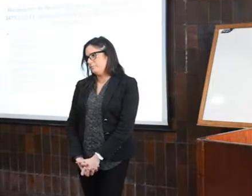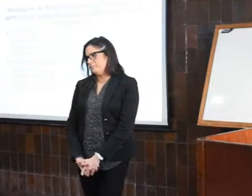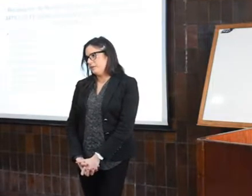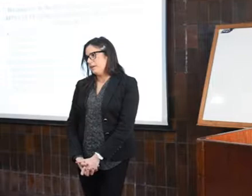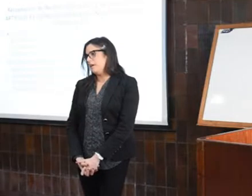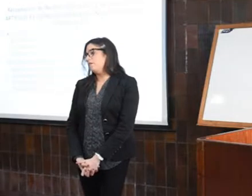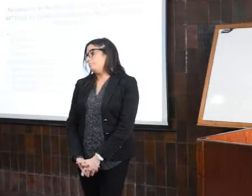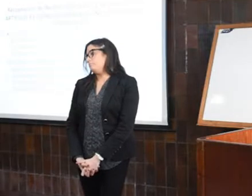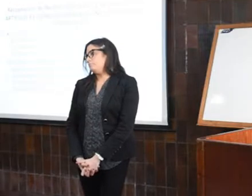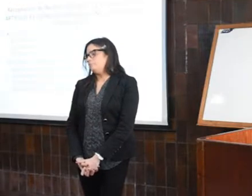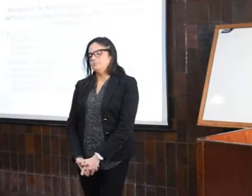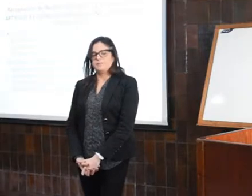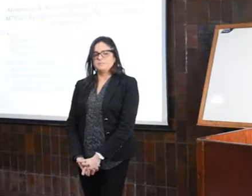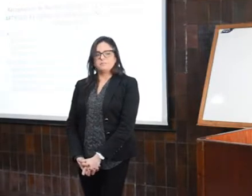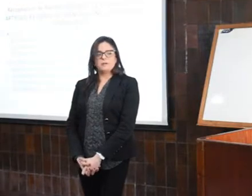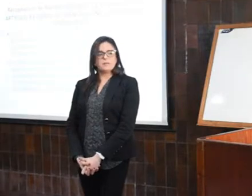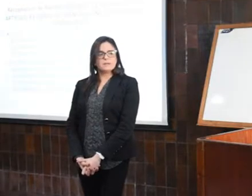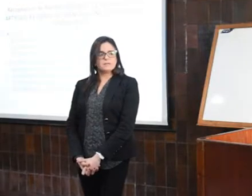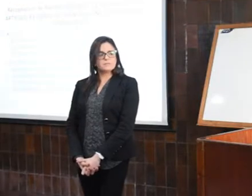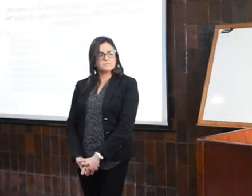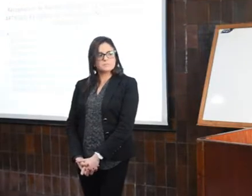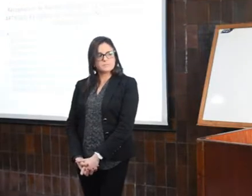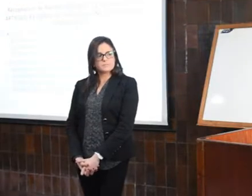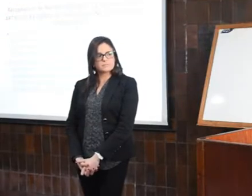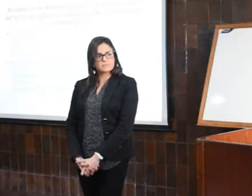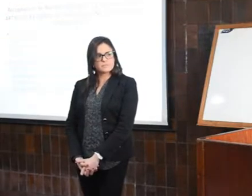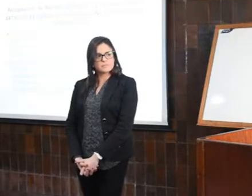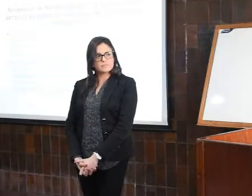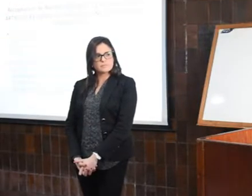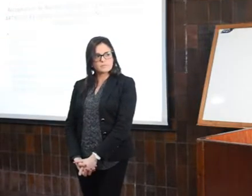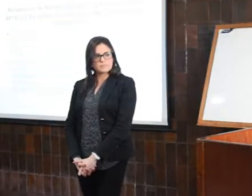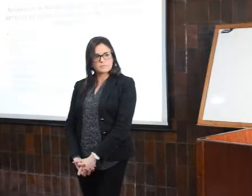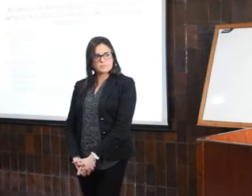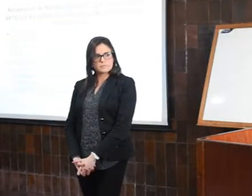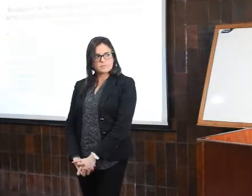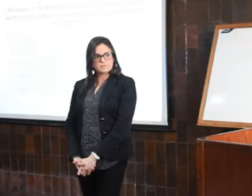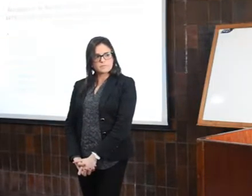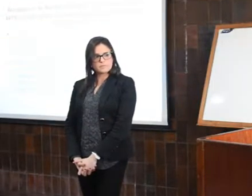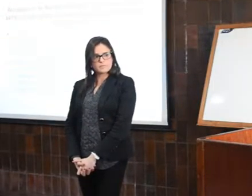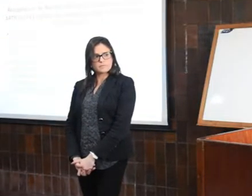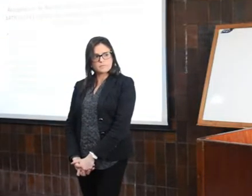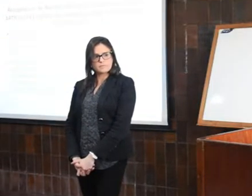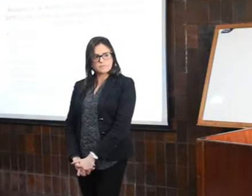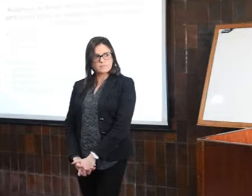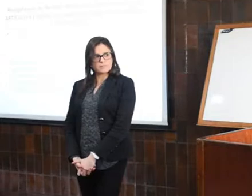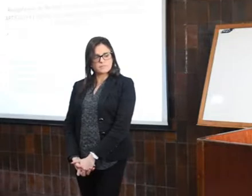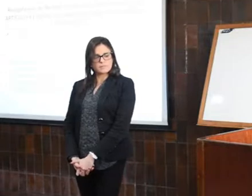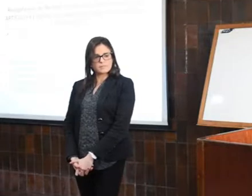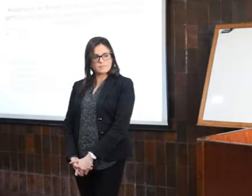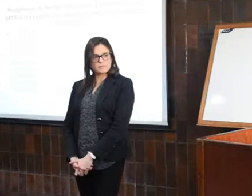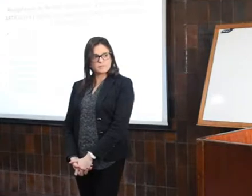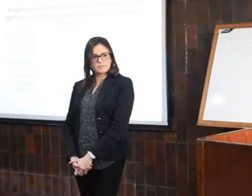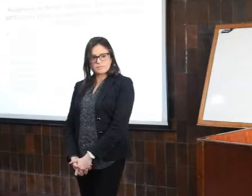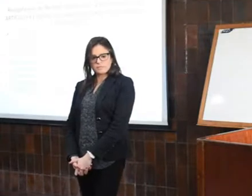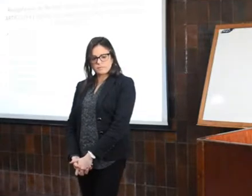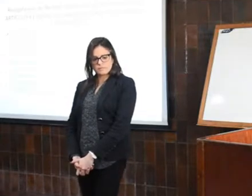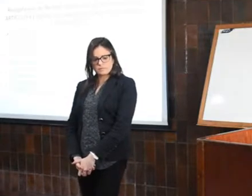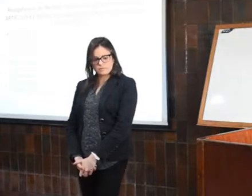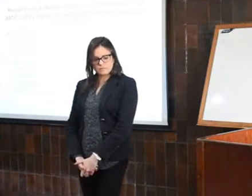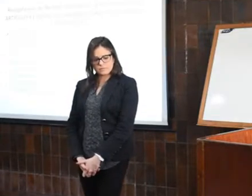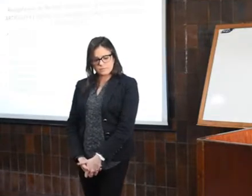con esa operación y nosotros es muy difícil que nosotros detectemos algo así pero tenemos la obligación de denunciar pero